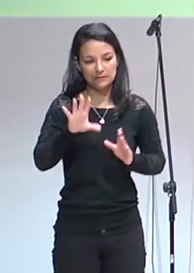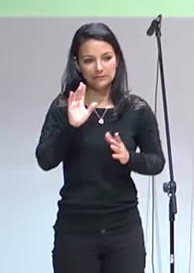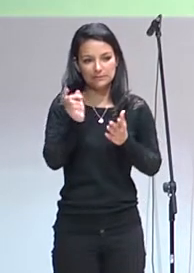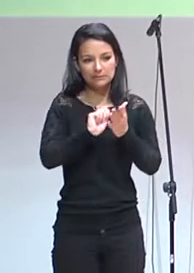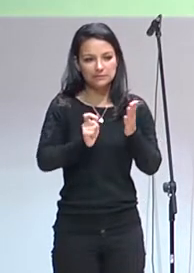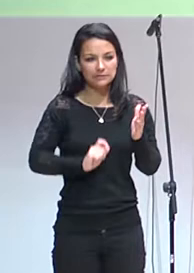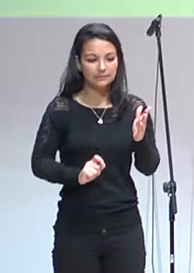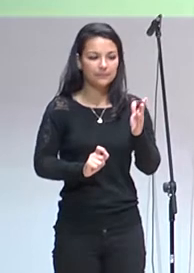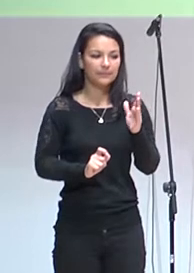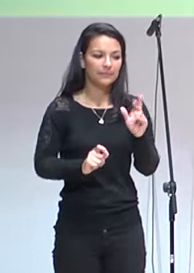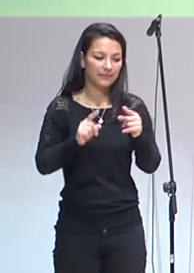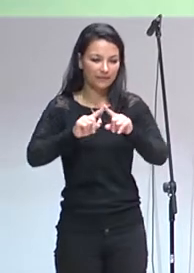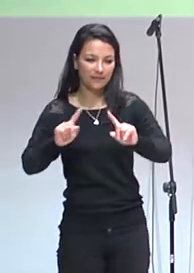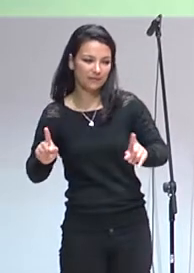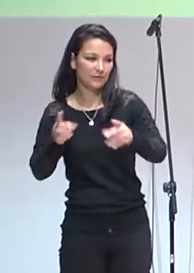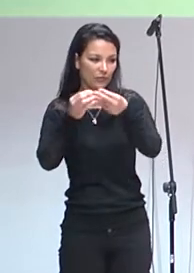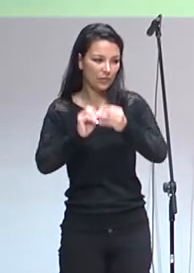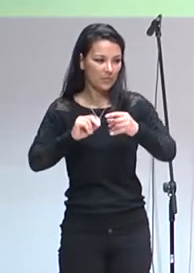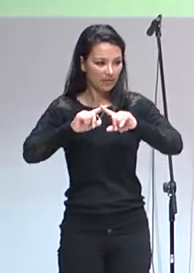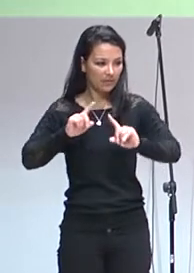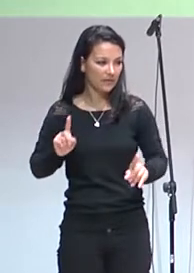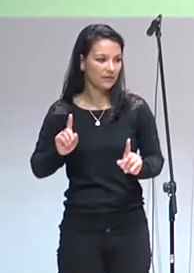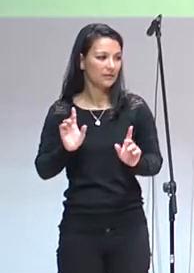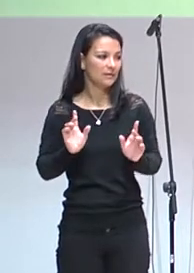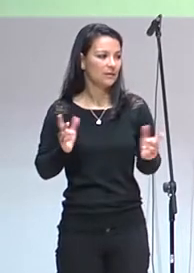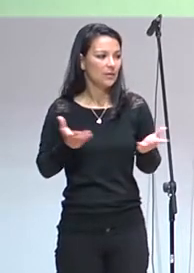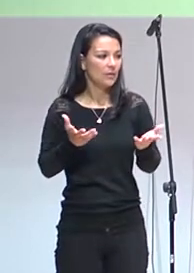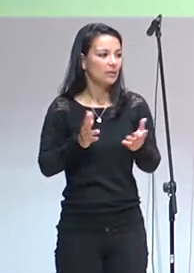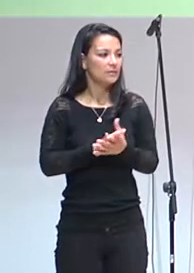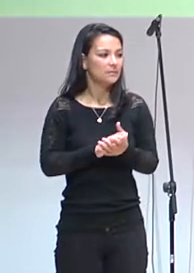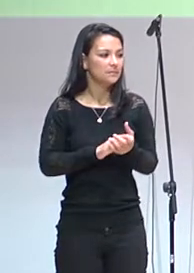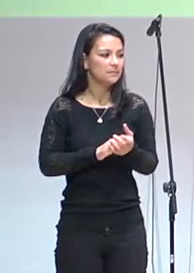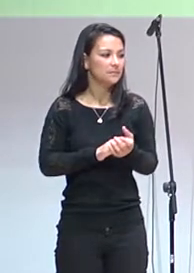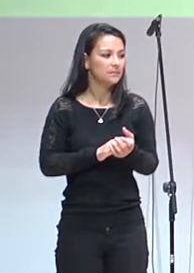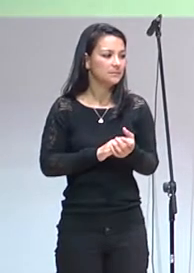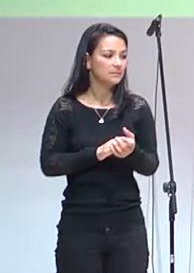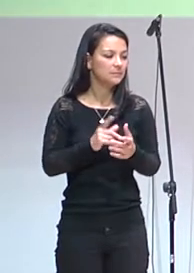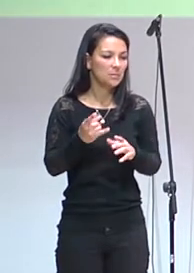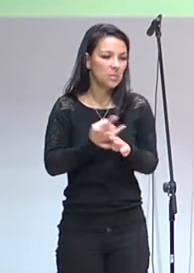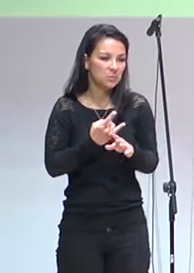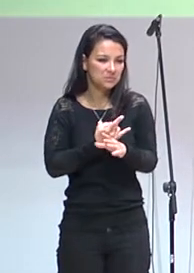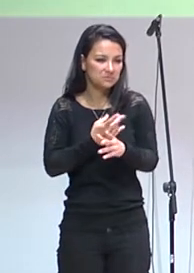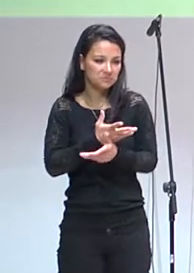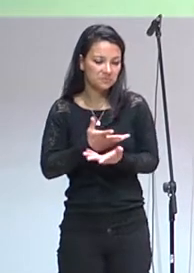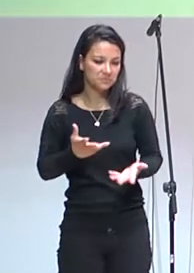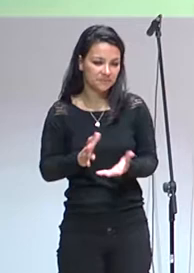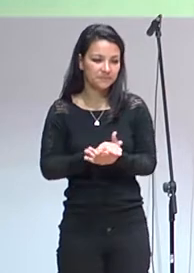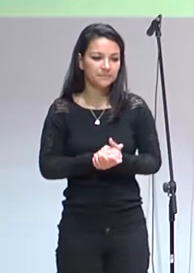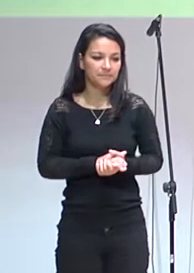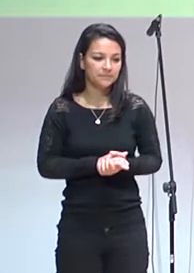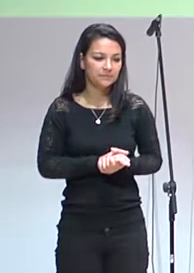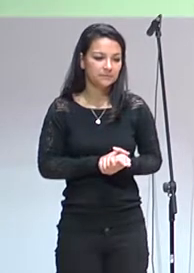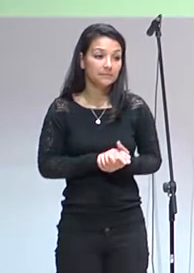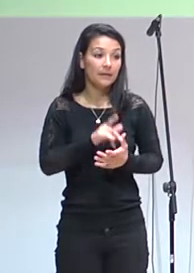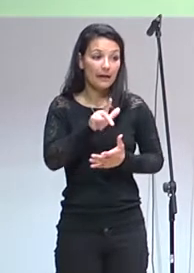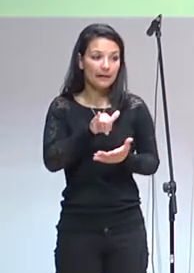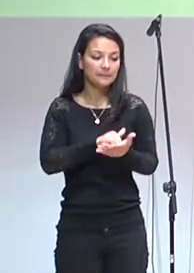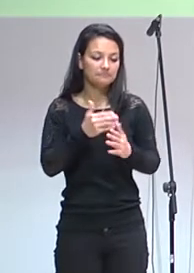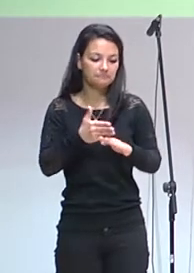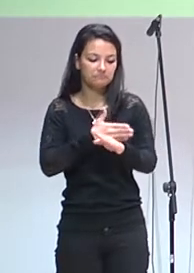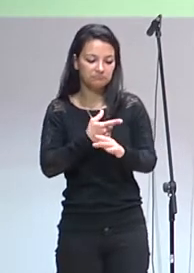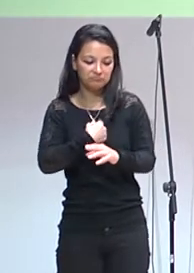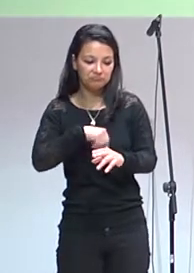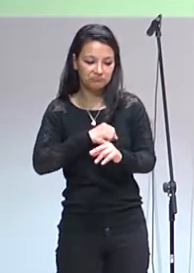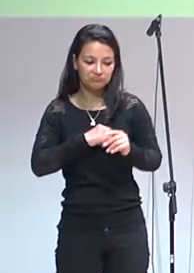escritura distinta, ¿no? En sus vasijas, en sus utillajes que le llamamos. Entonces decidimos